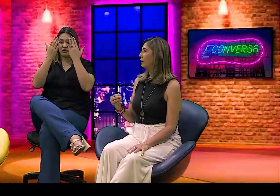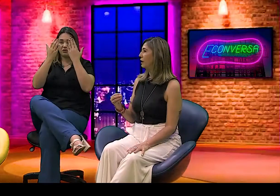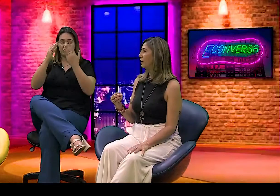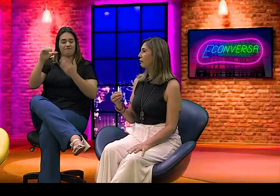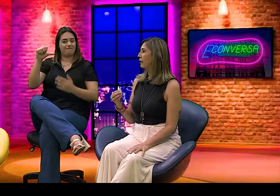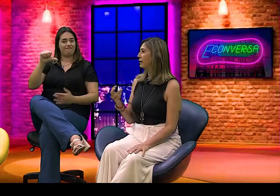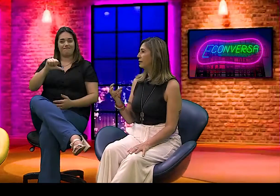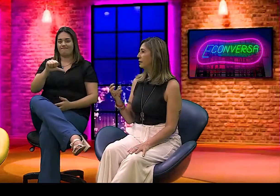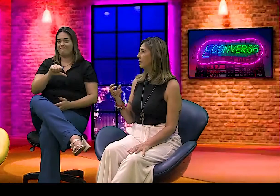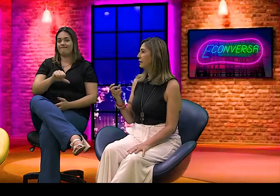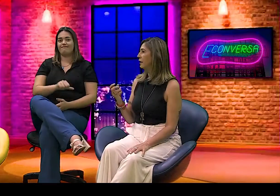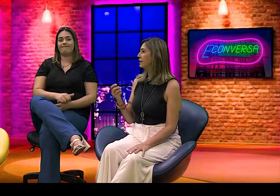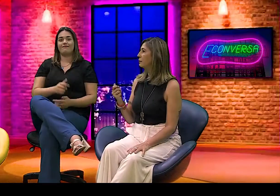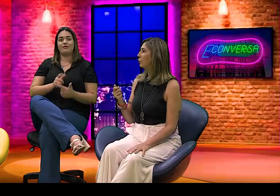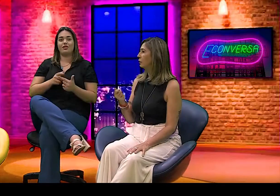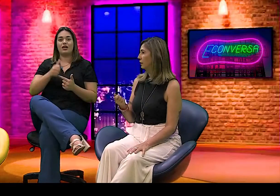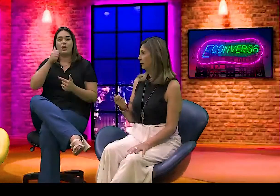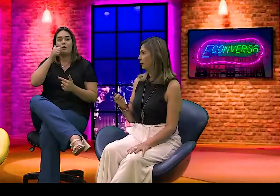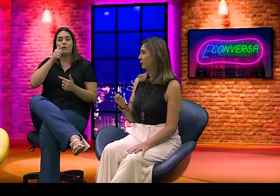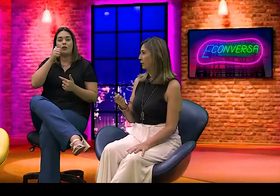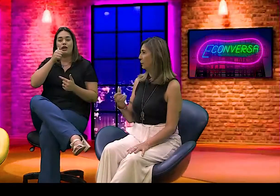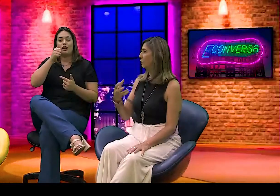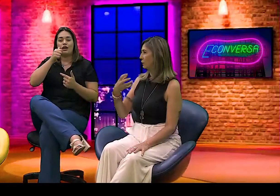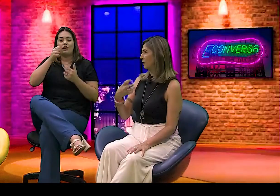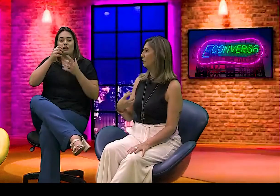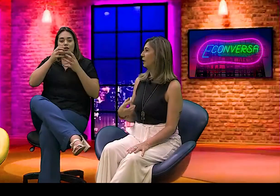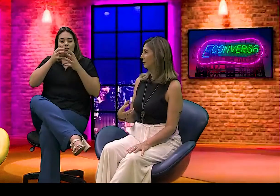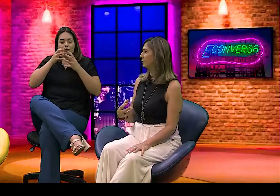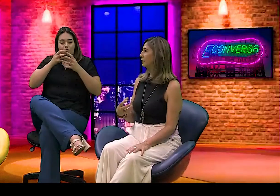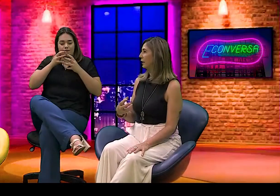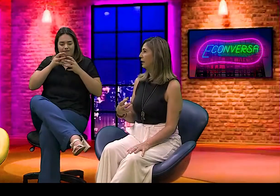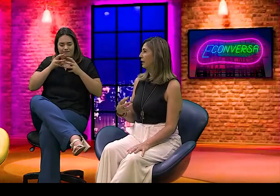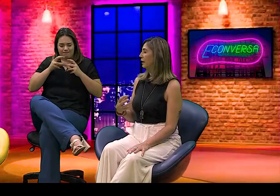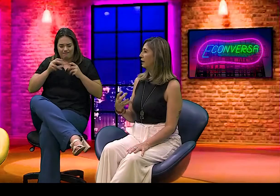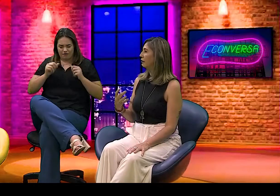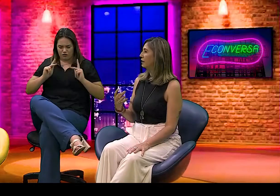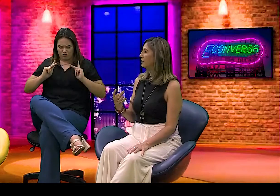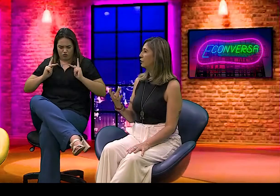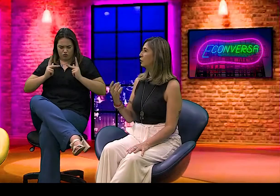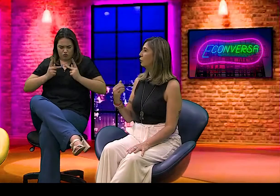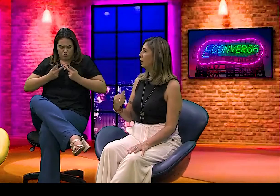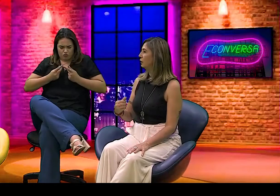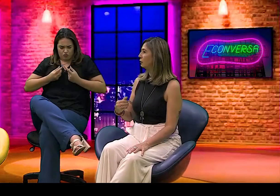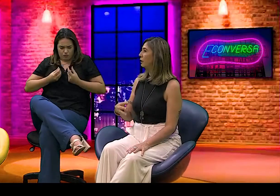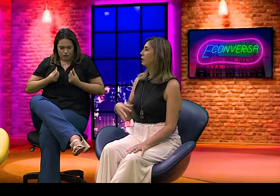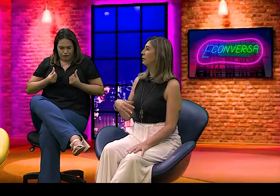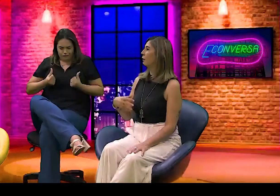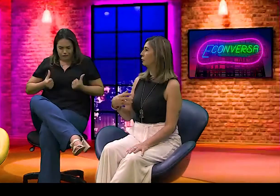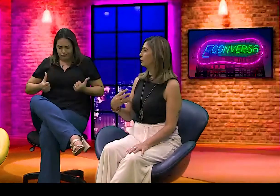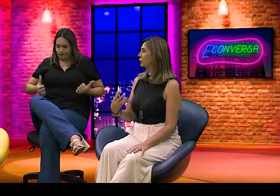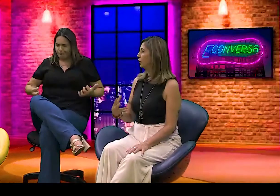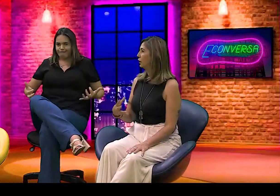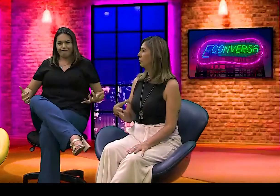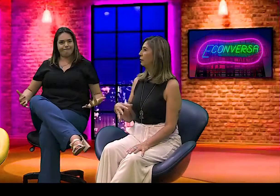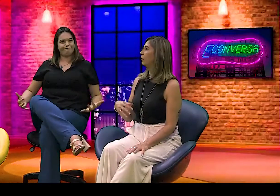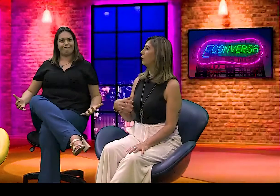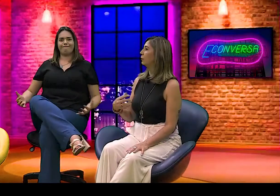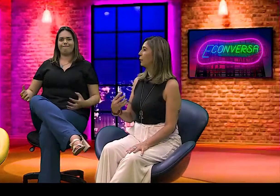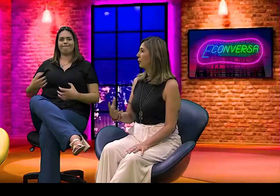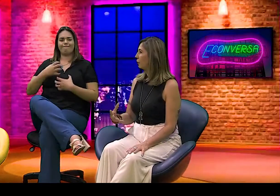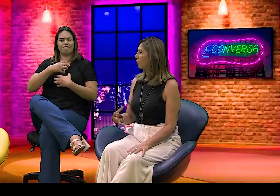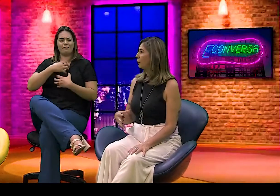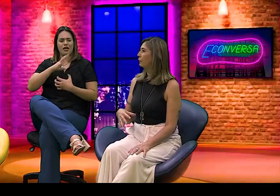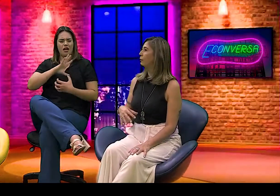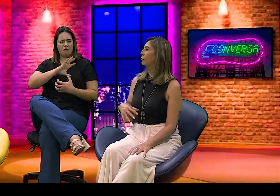Porque a mulher, ela vai se desmontando enquanto ser humano, né? Ela vai se destituindo da autoestima, do